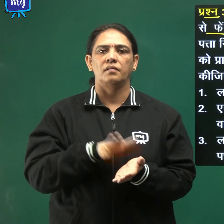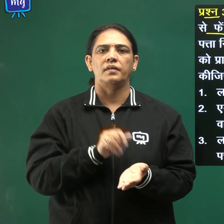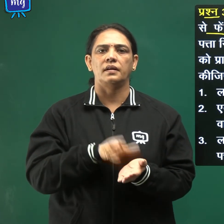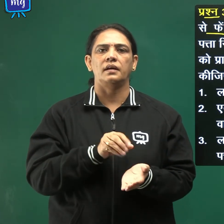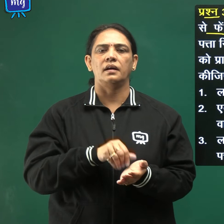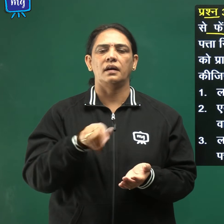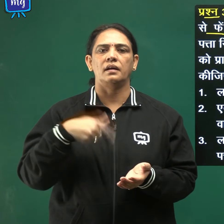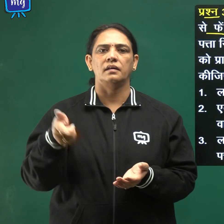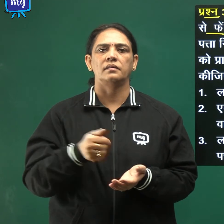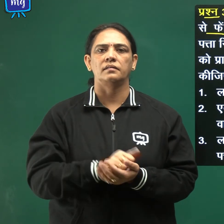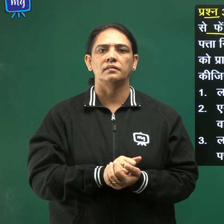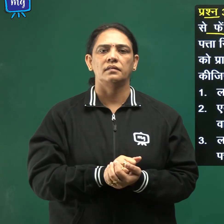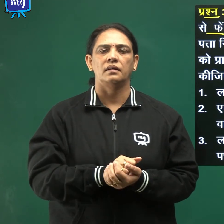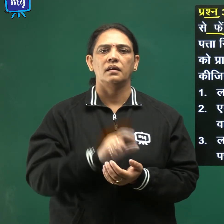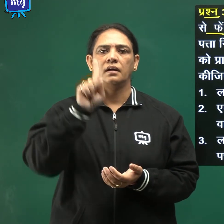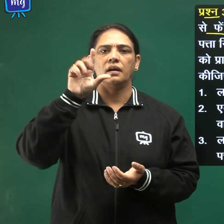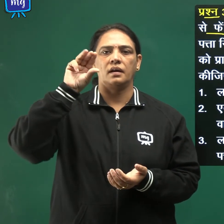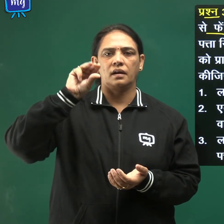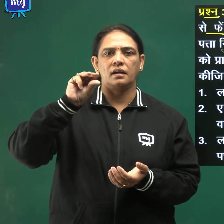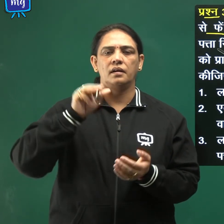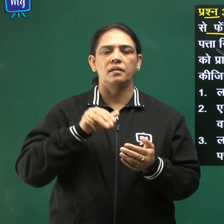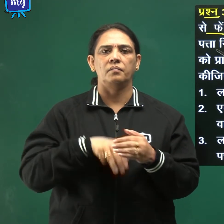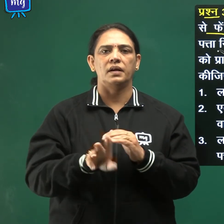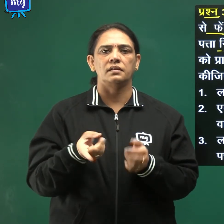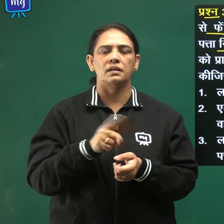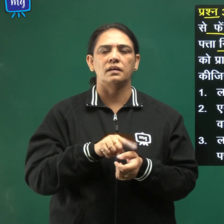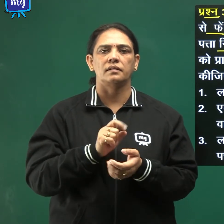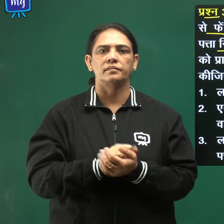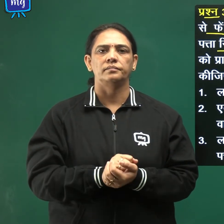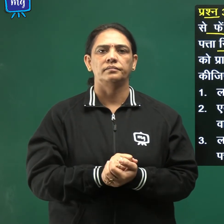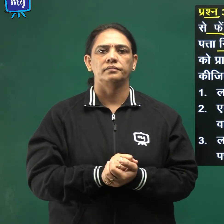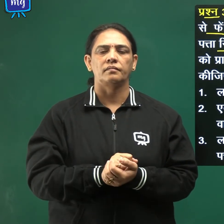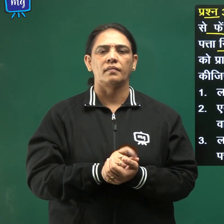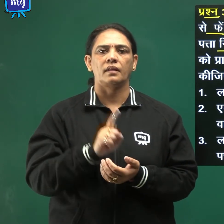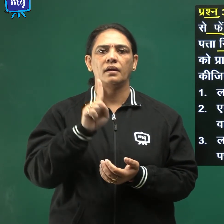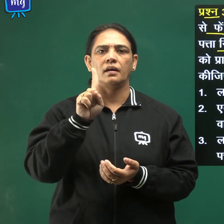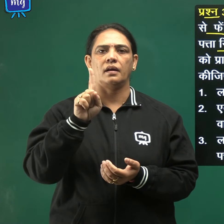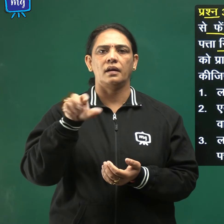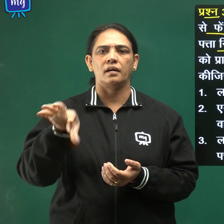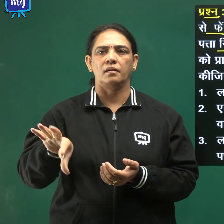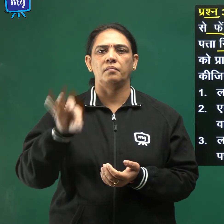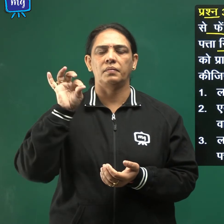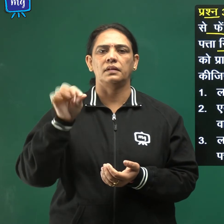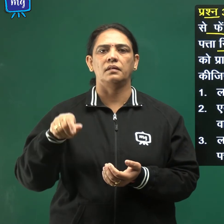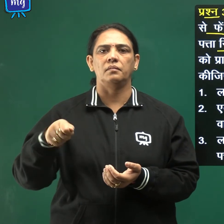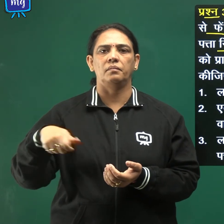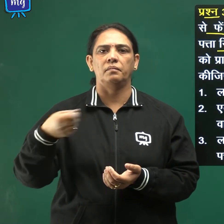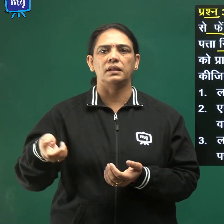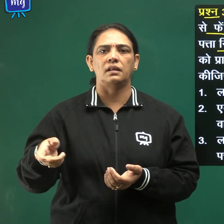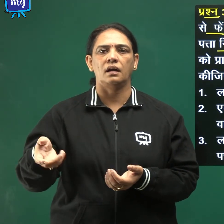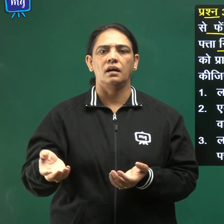गई कि गड्डी में से का पत्ता निकाला जाता है